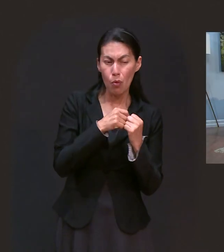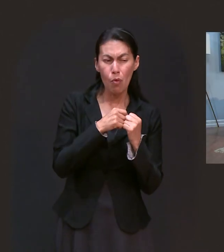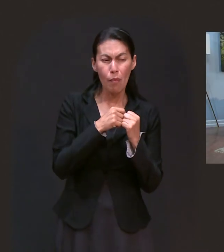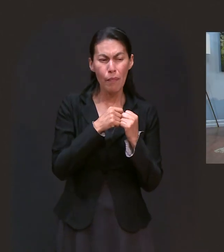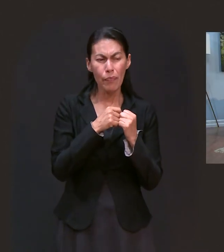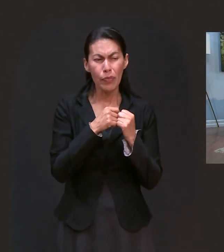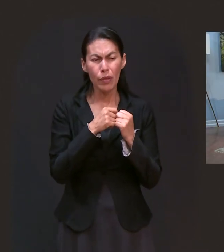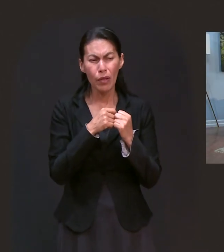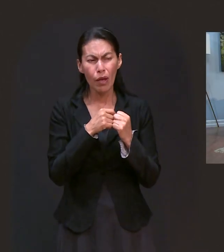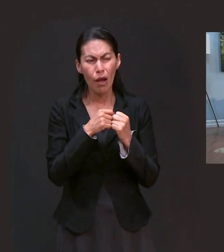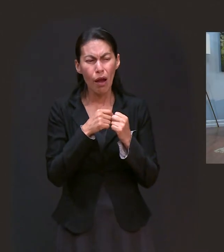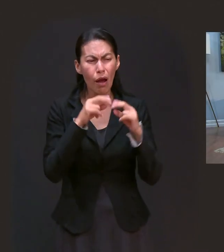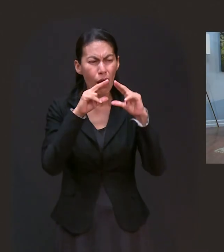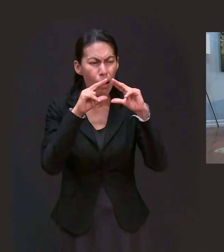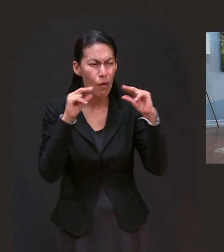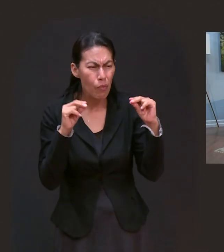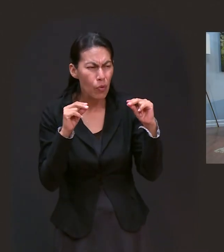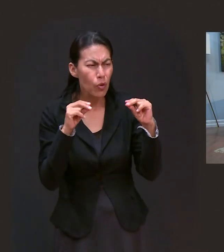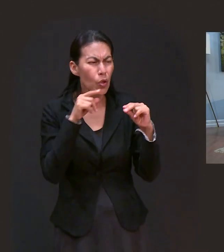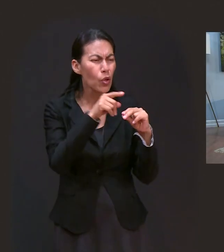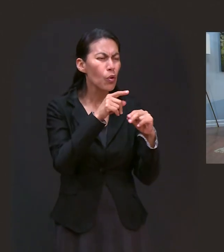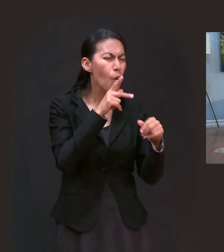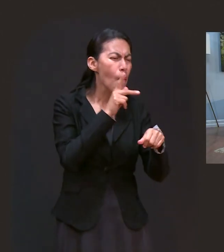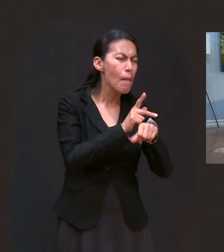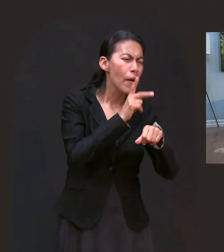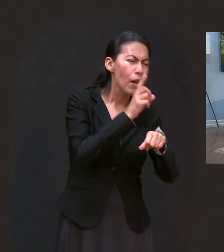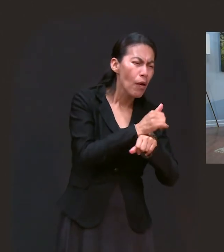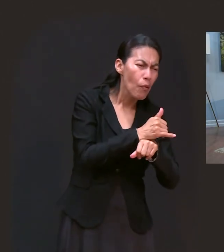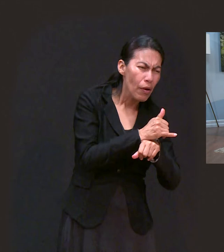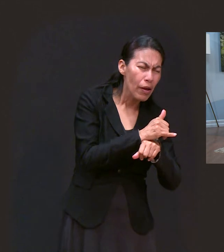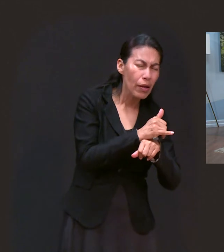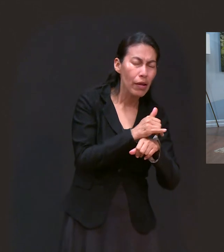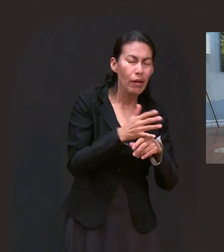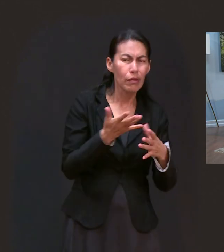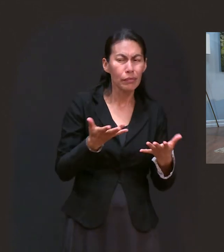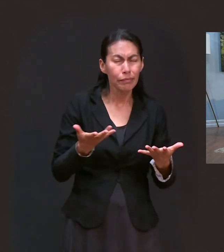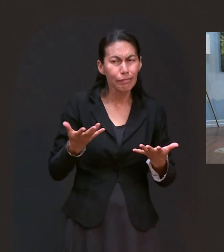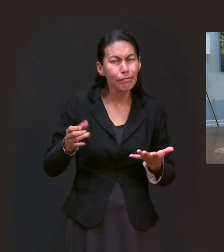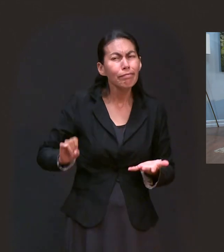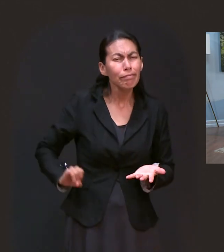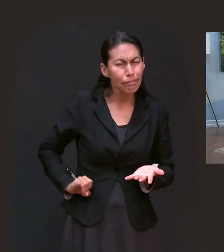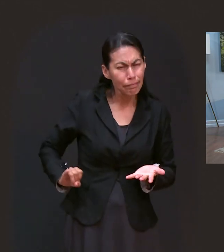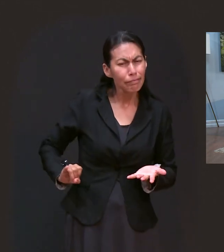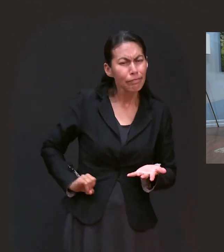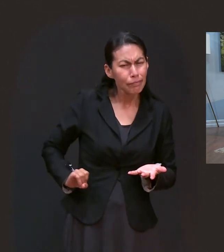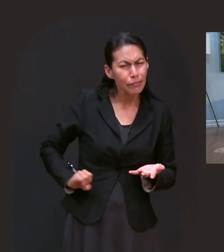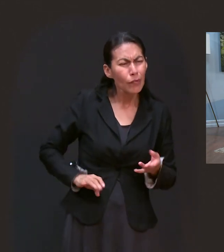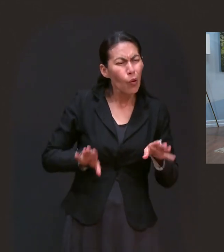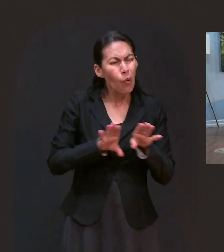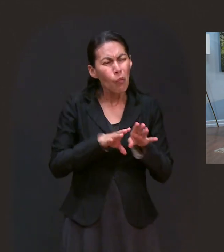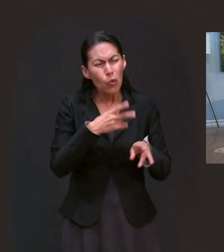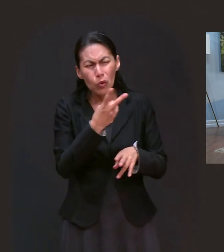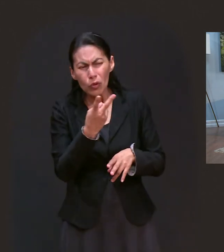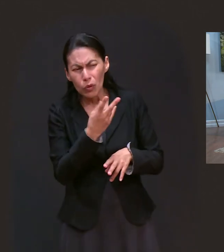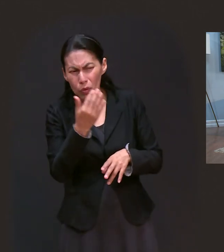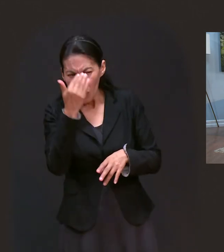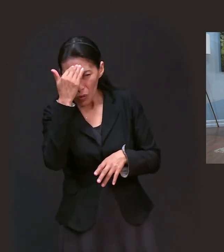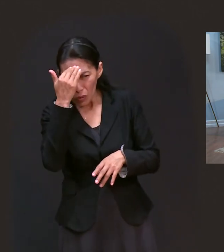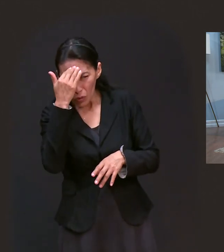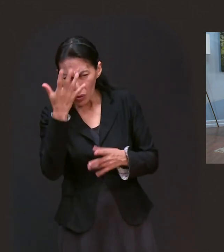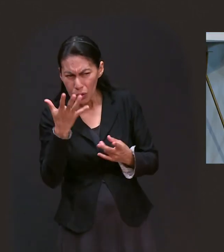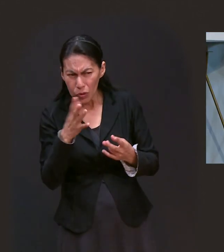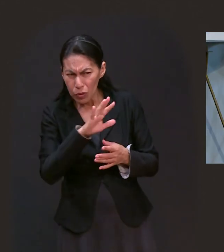tú eres de paraguay como llegaron a conocerse y la oración tomó parte en ese